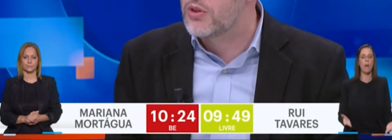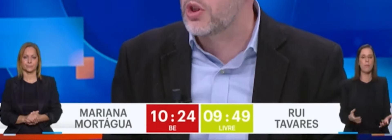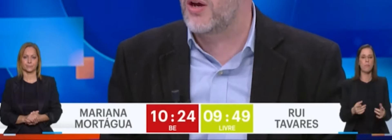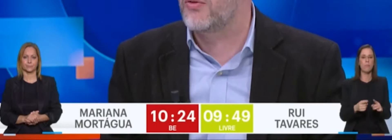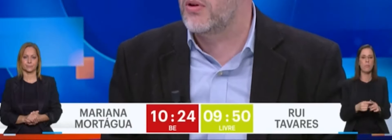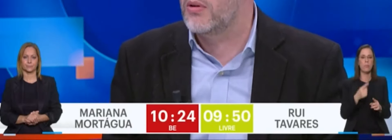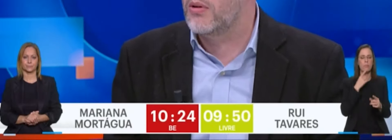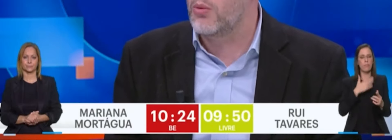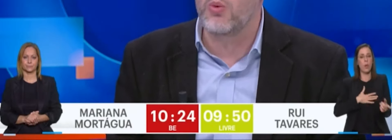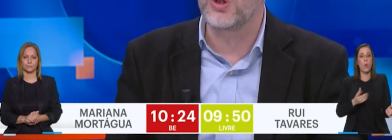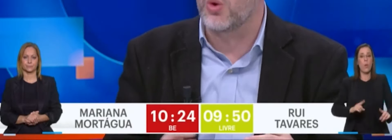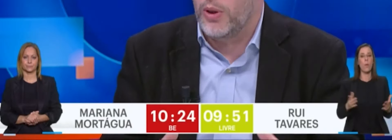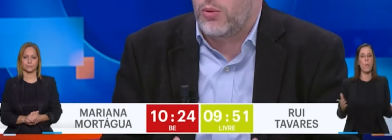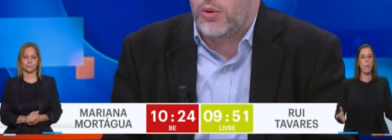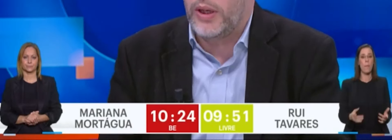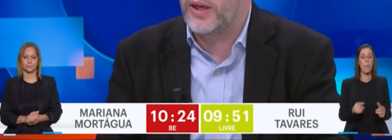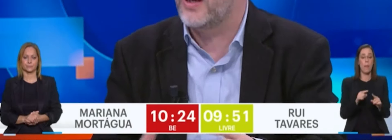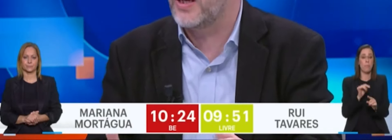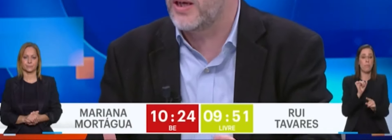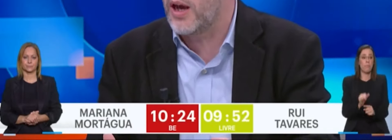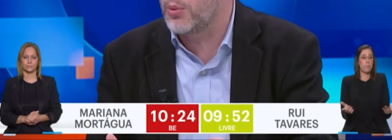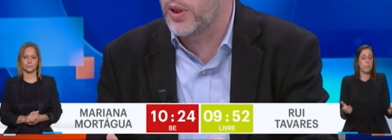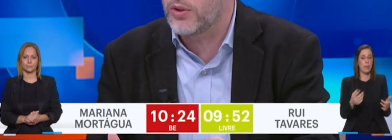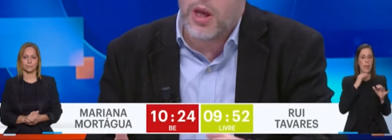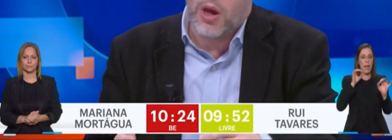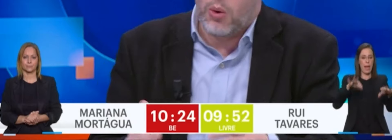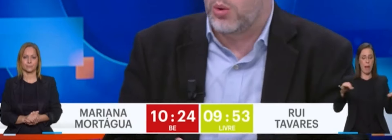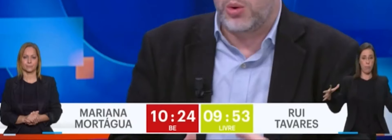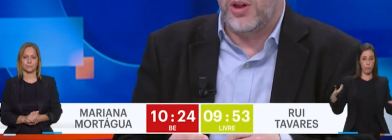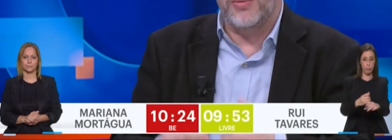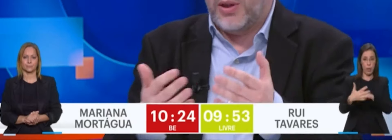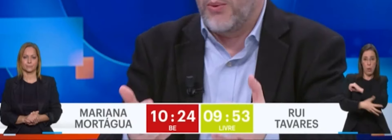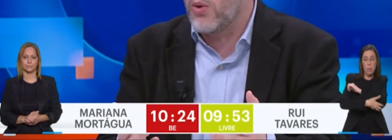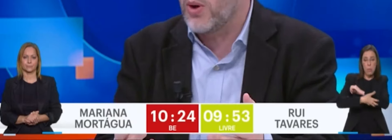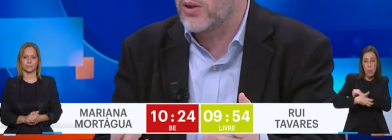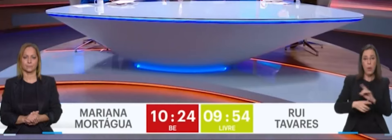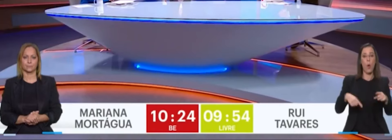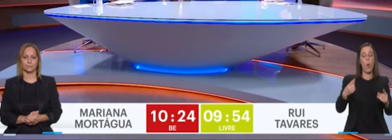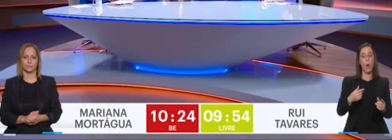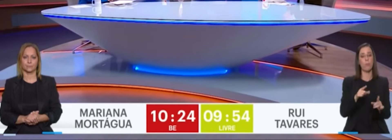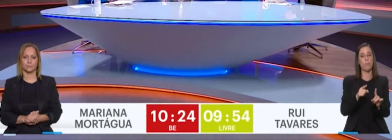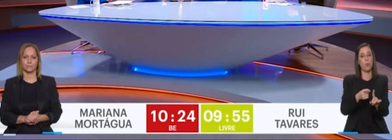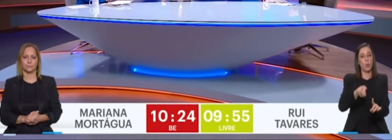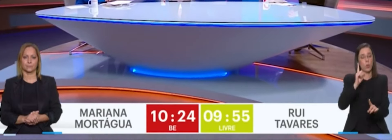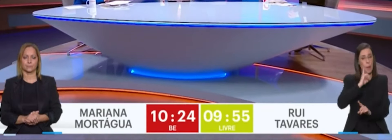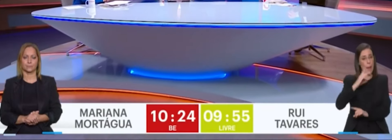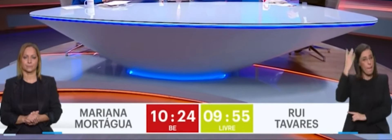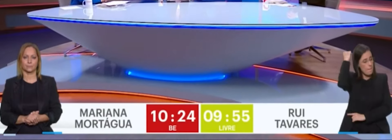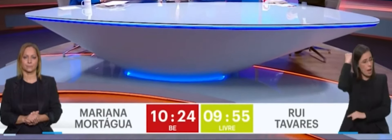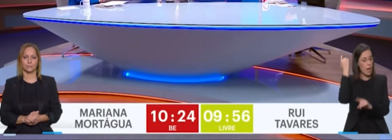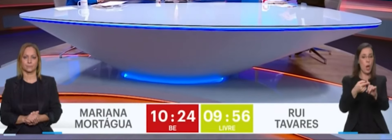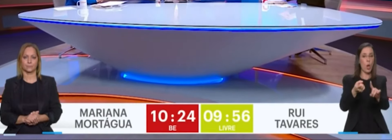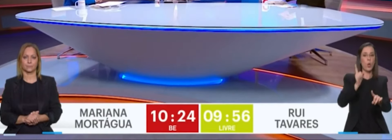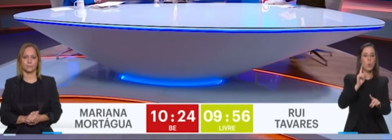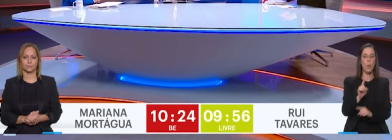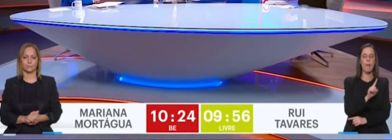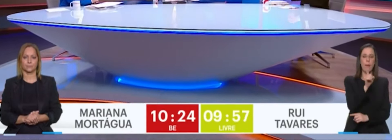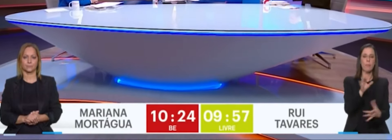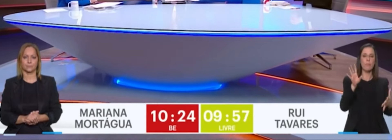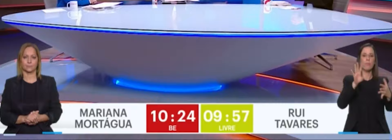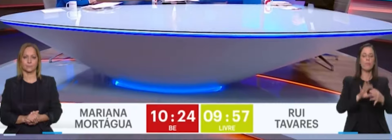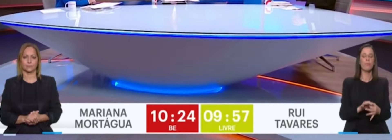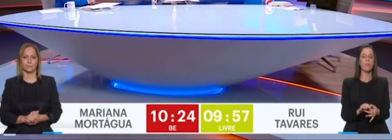porque acham indesejável um instrumento que Red queia à pobreza outros certamente não é o caso da Mariana porque TM questões sobre